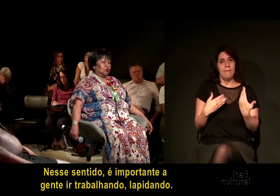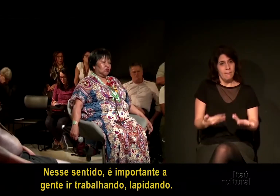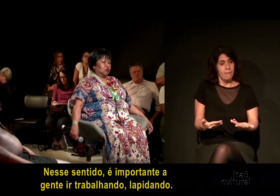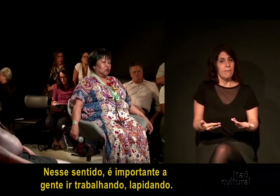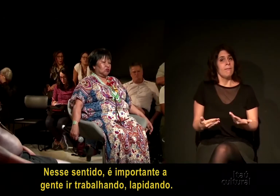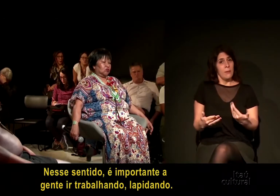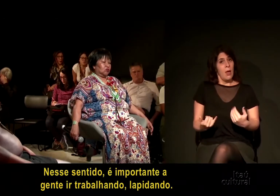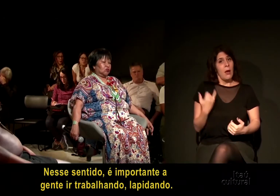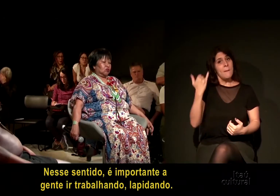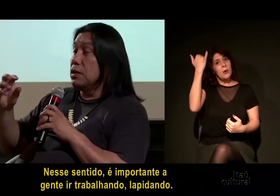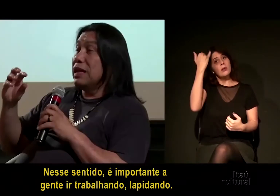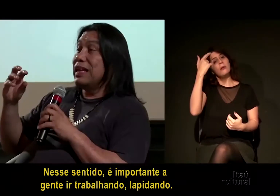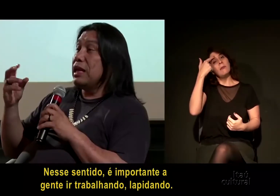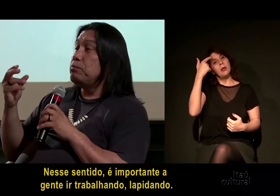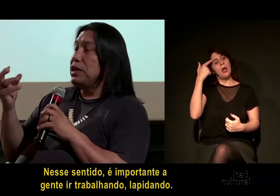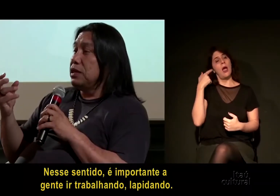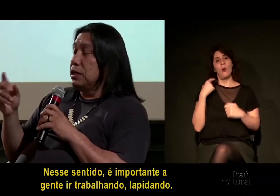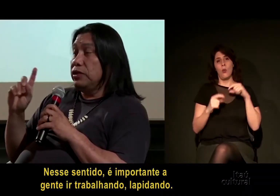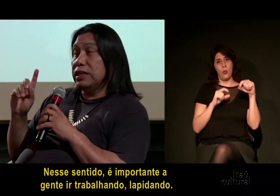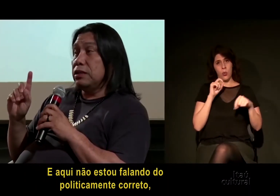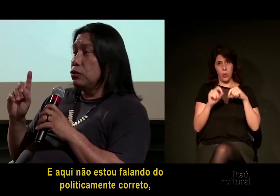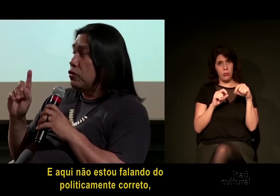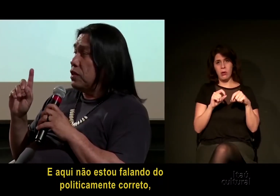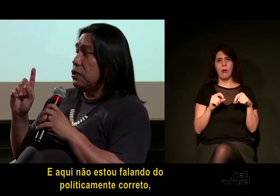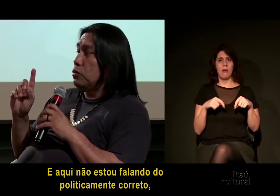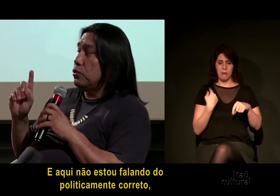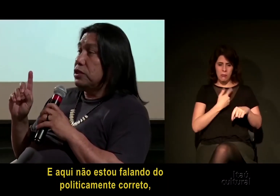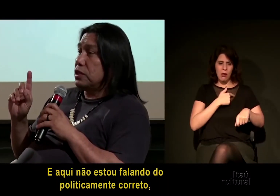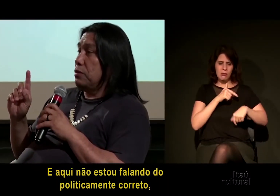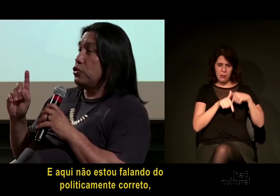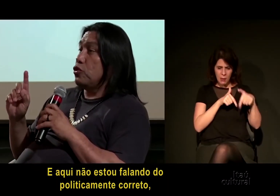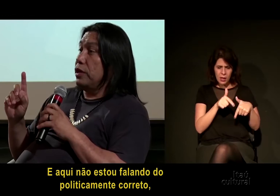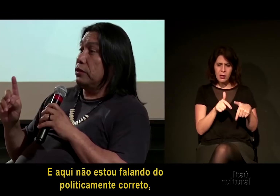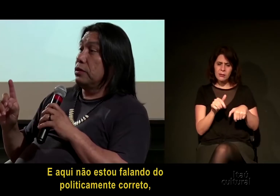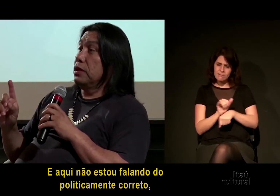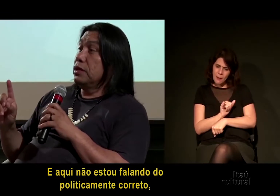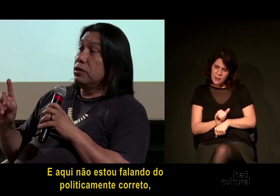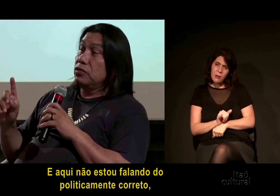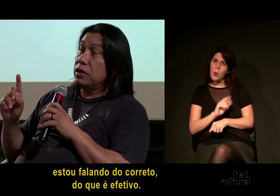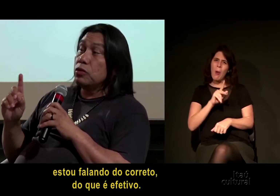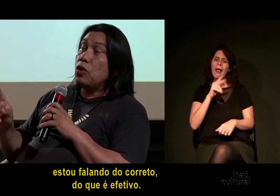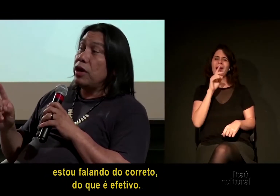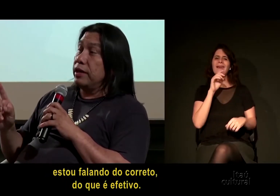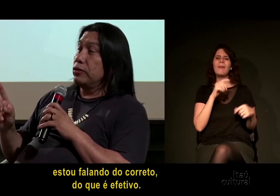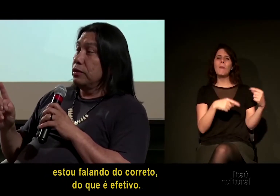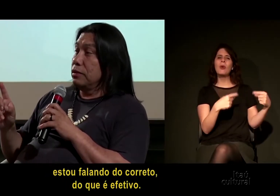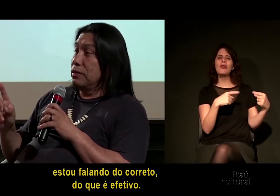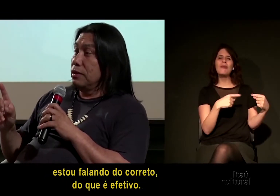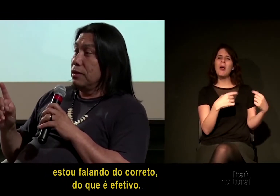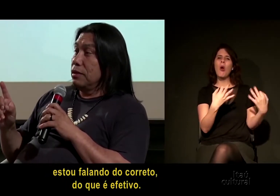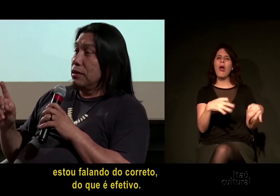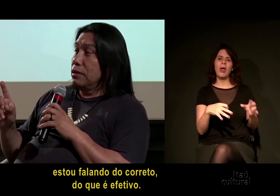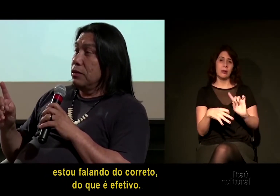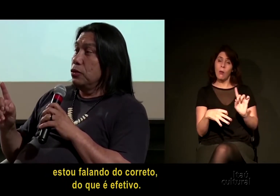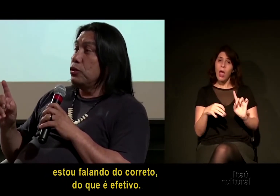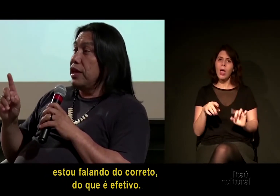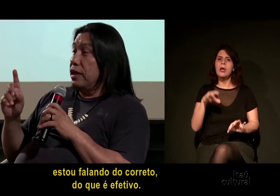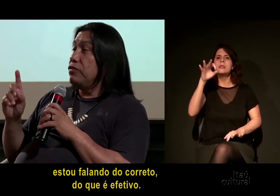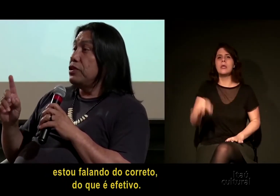ir trabalhando, lapidando, e aqui não estou falando do politicamente correto, eu estou falando do correto, do que é